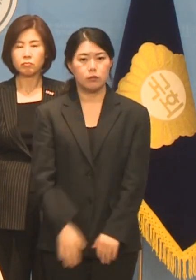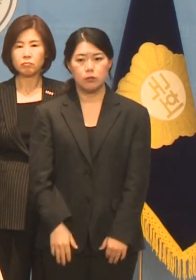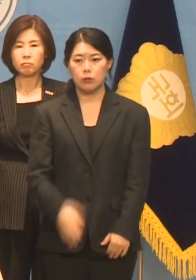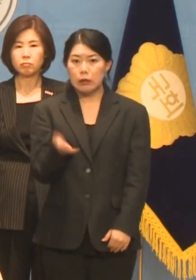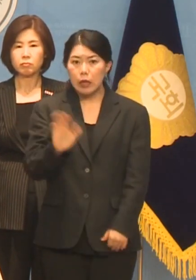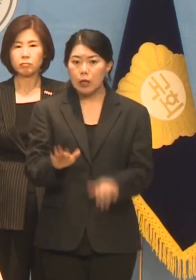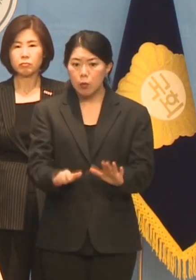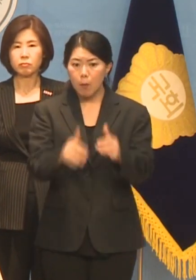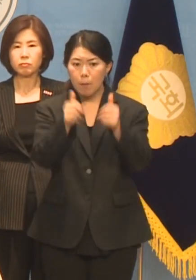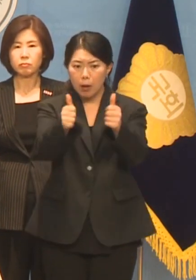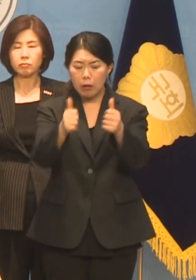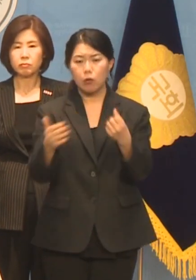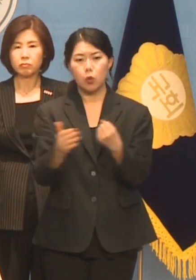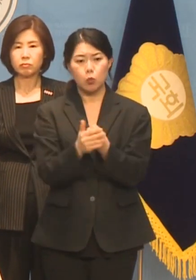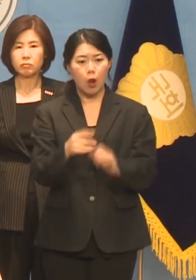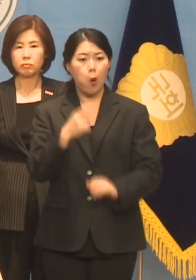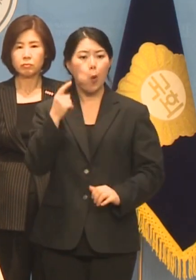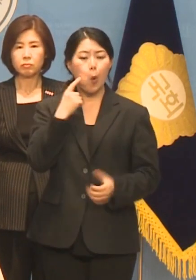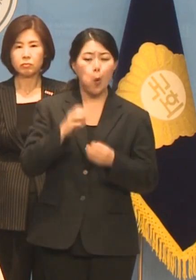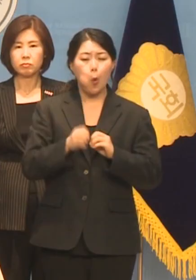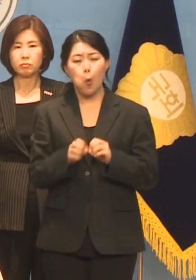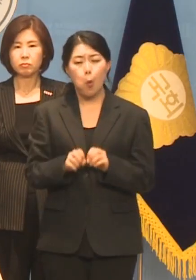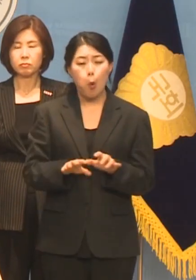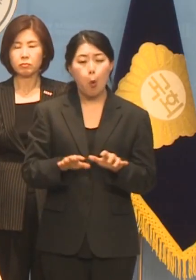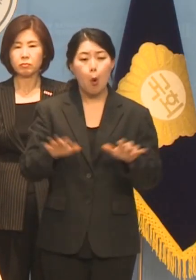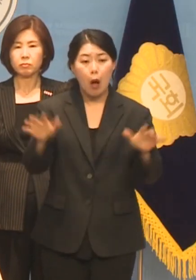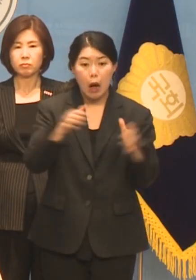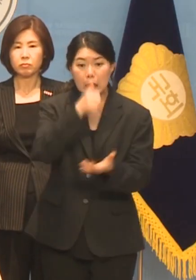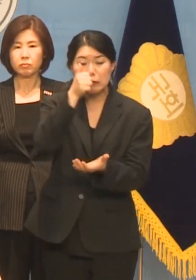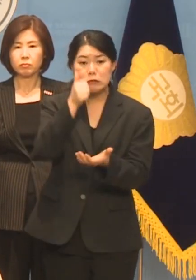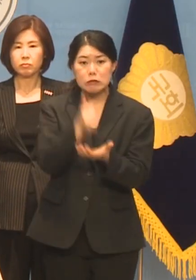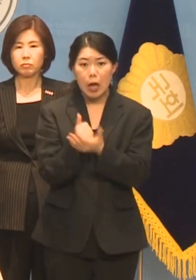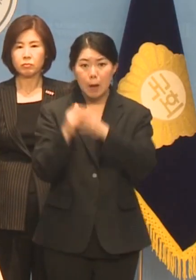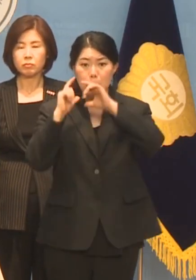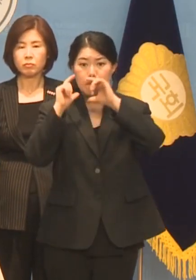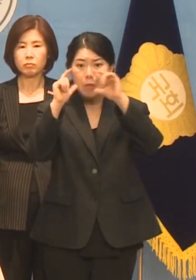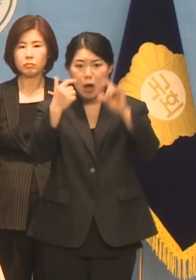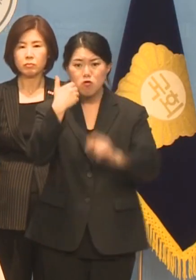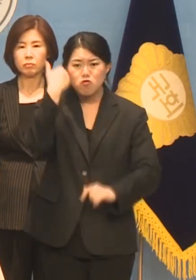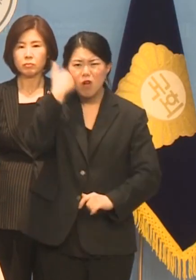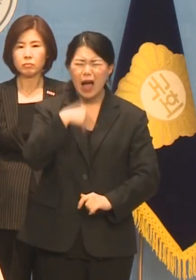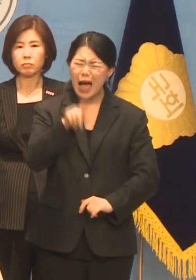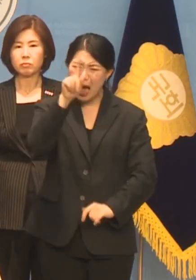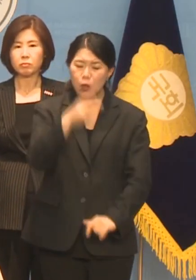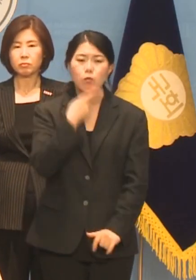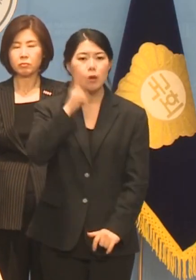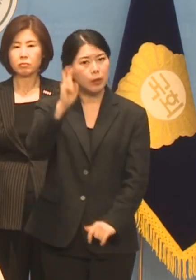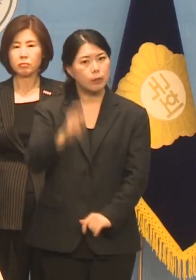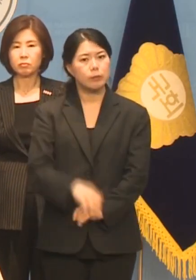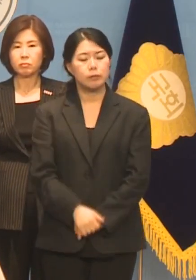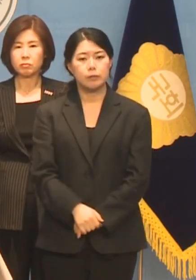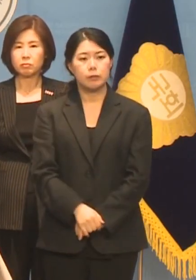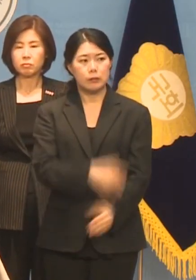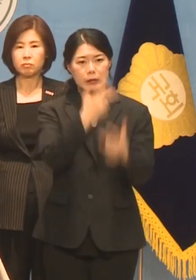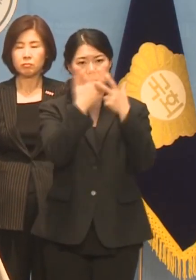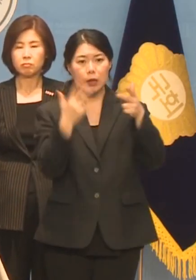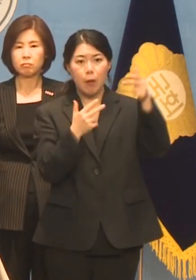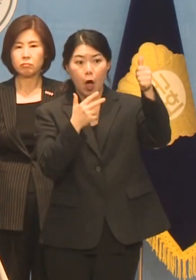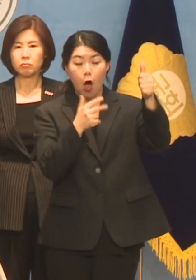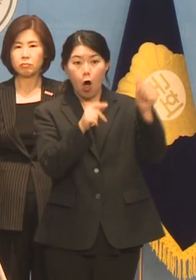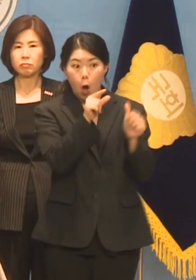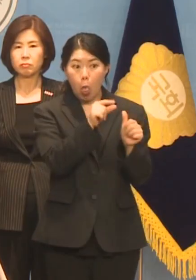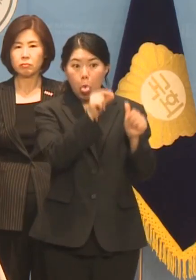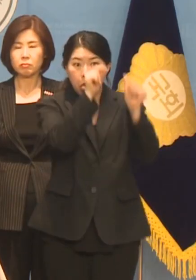판결로 허위사실 유포죄로 처벌받을 정치인은 아무도 없게 되었습니다. 이재명